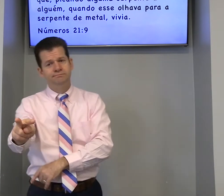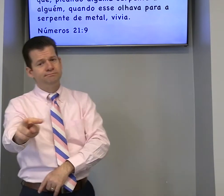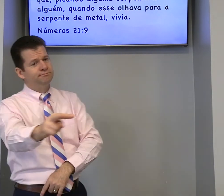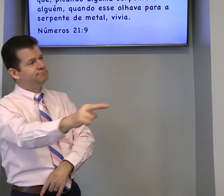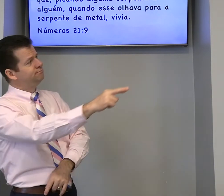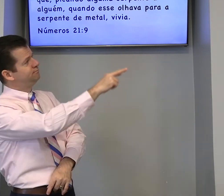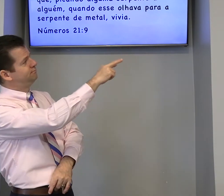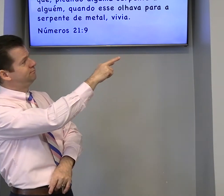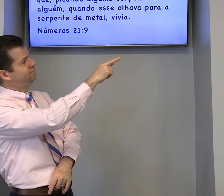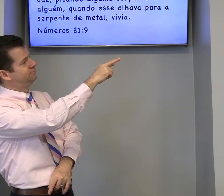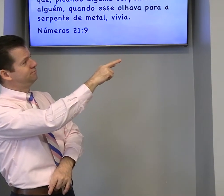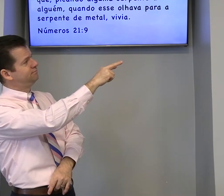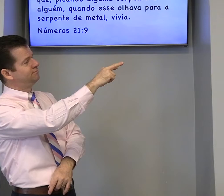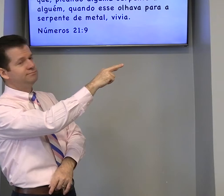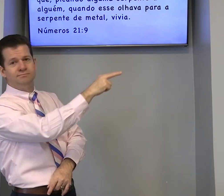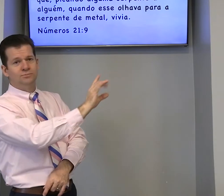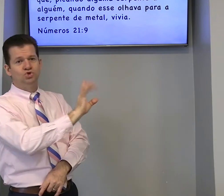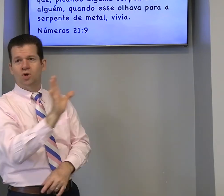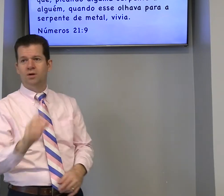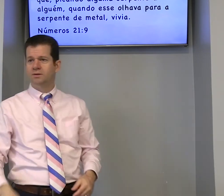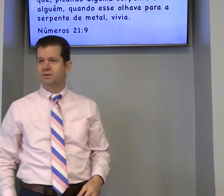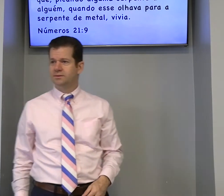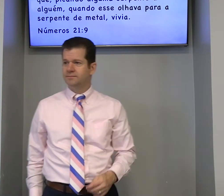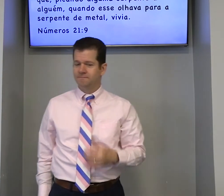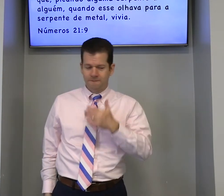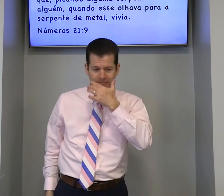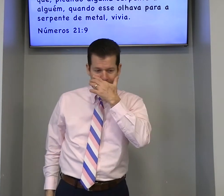Falta simplesmente olhar para o serpente.